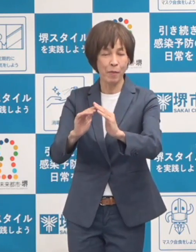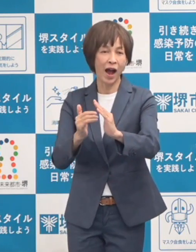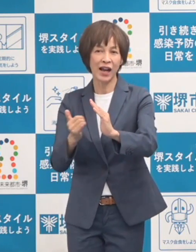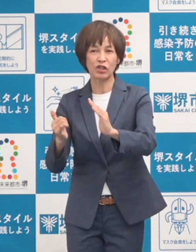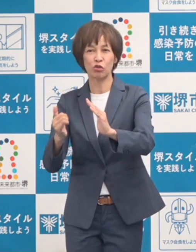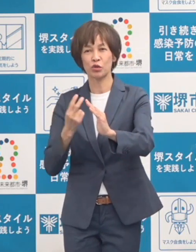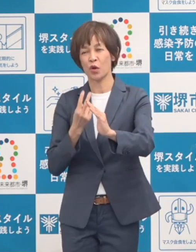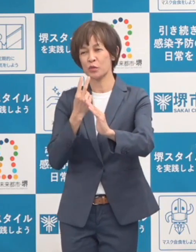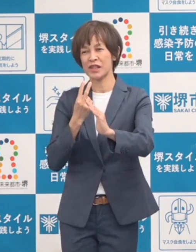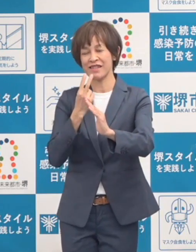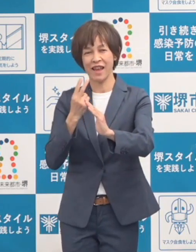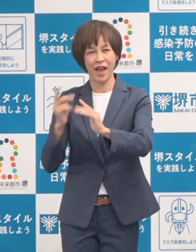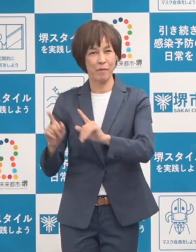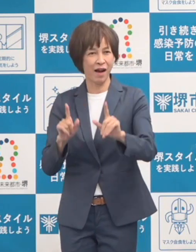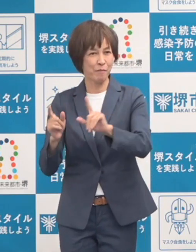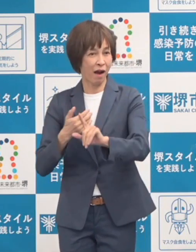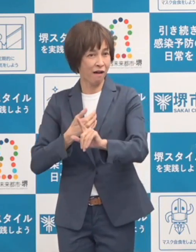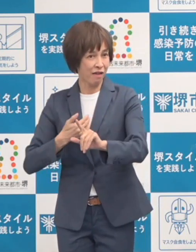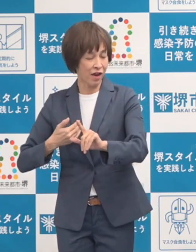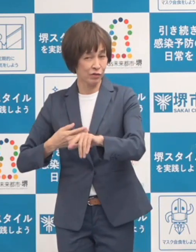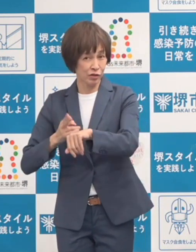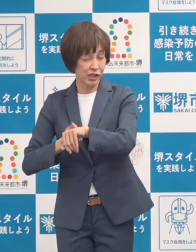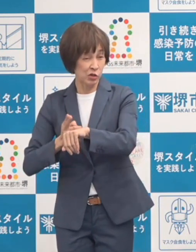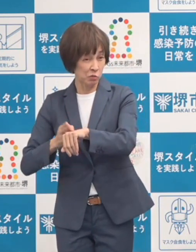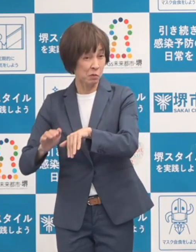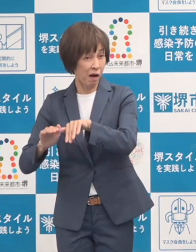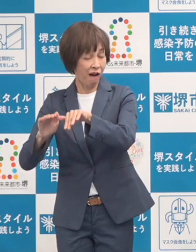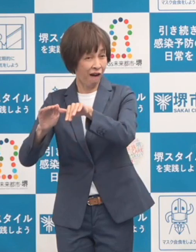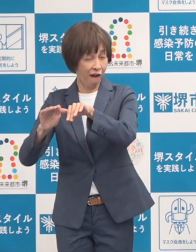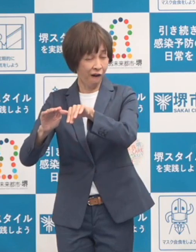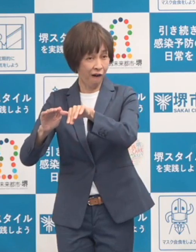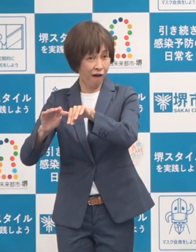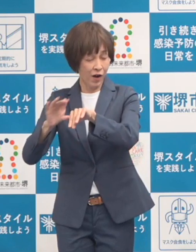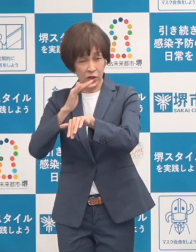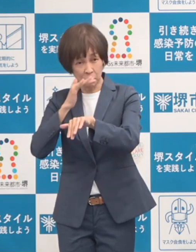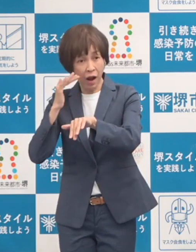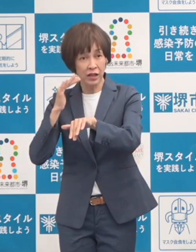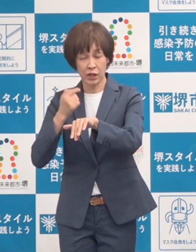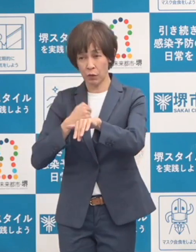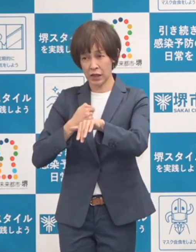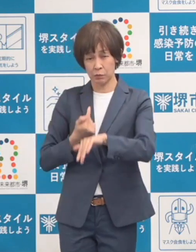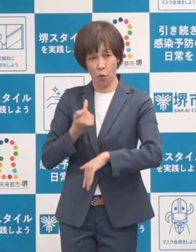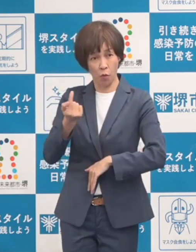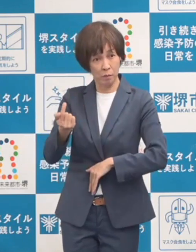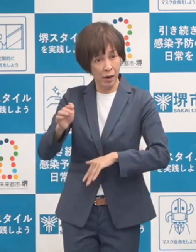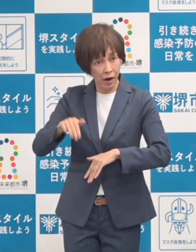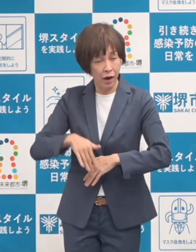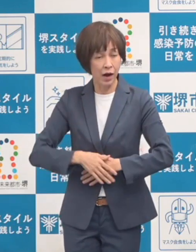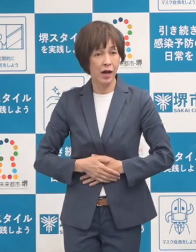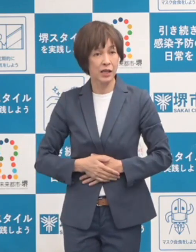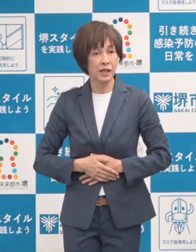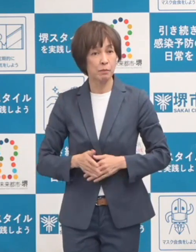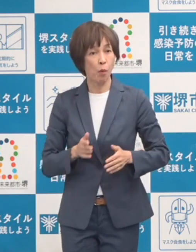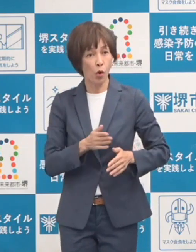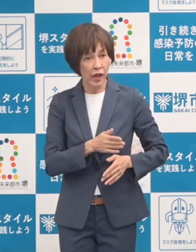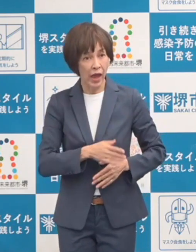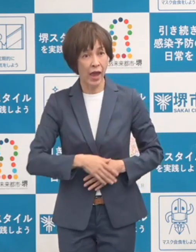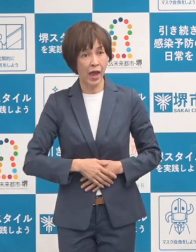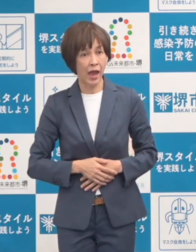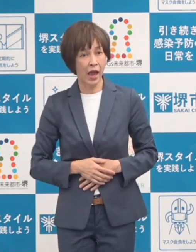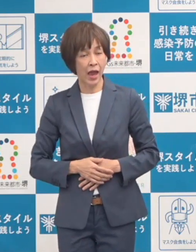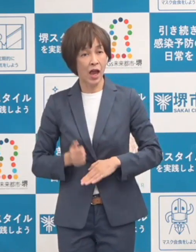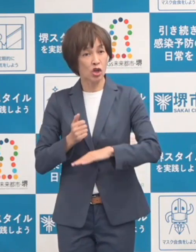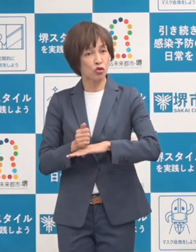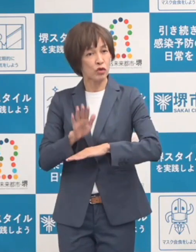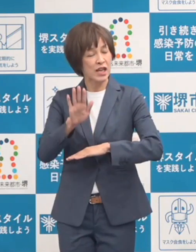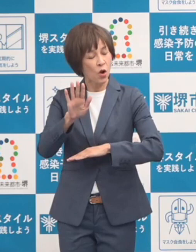る。またノウハウも蓄積をされていて大変優秀な施設、私もお伺いをしました。で一方で就任後に担当者